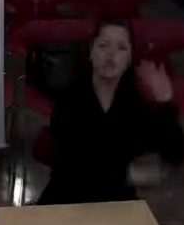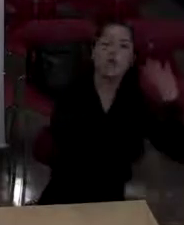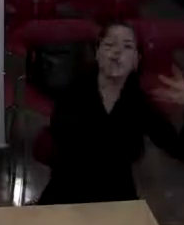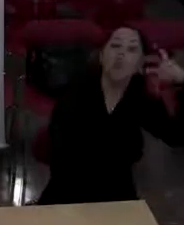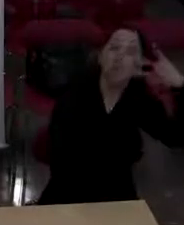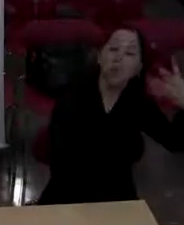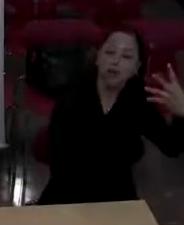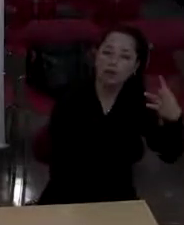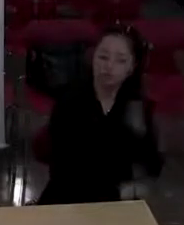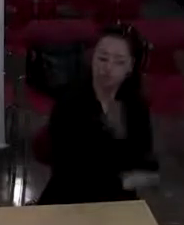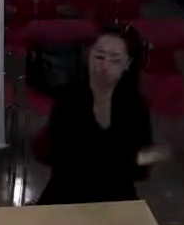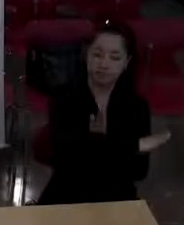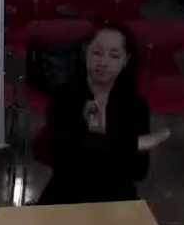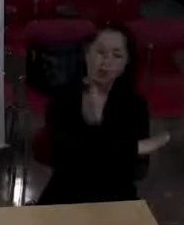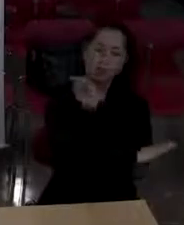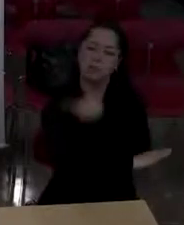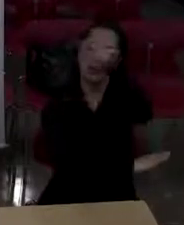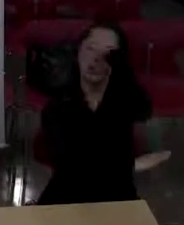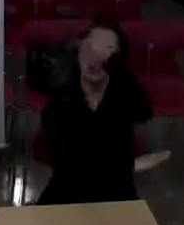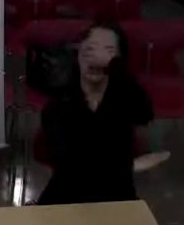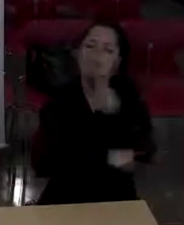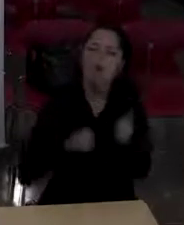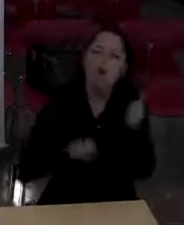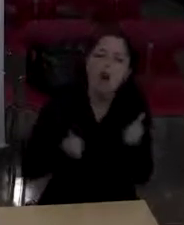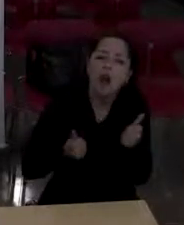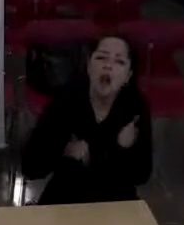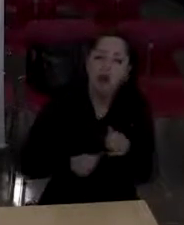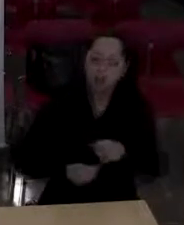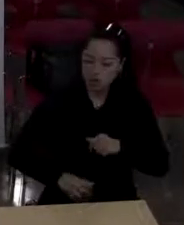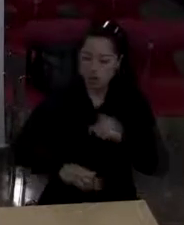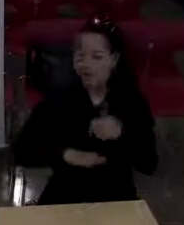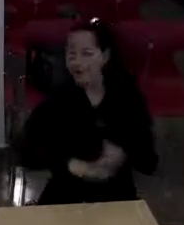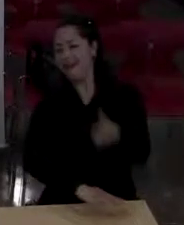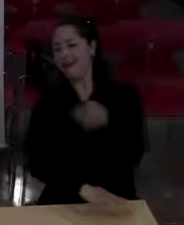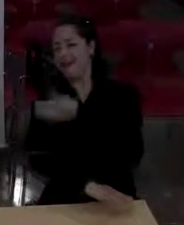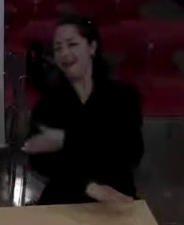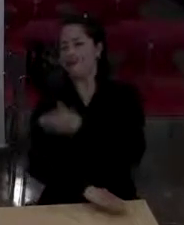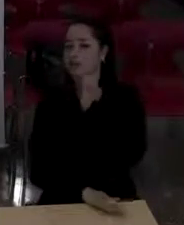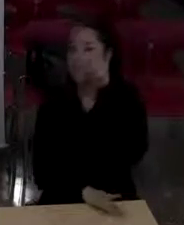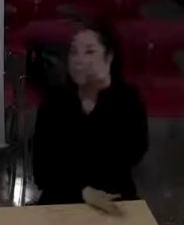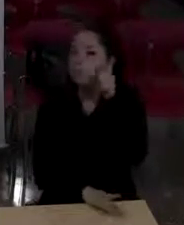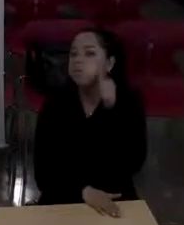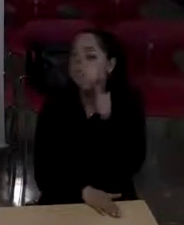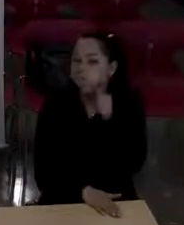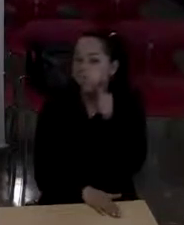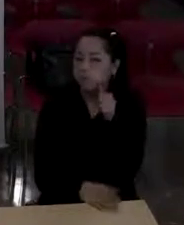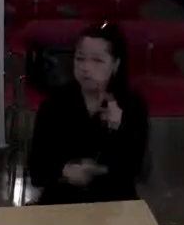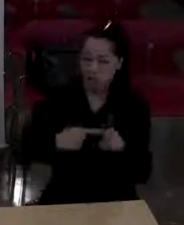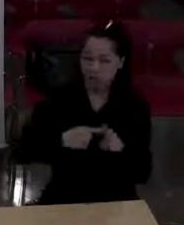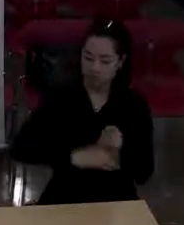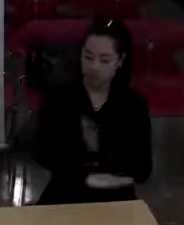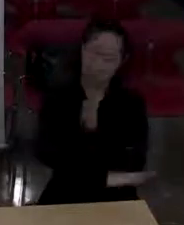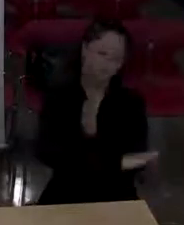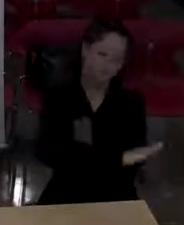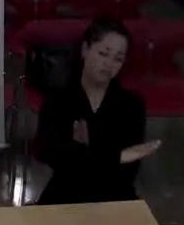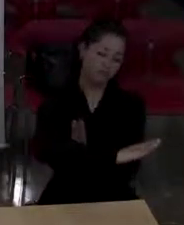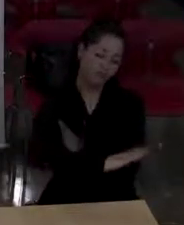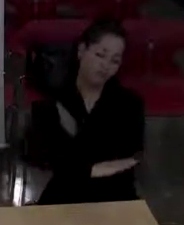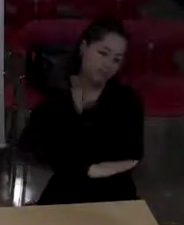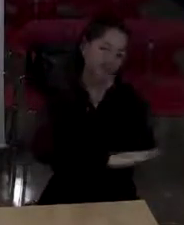a tener en cuenta en la tarde de hoy. El segundo es la gestación, para ver y poder detallar cómo